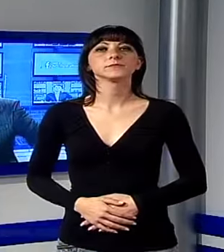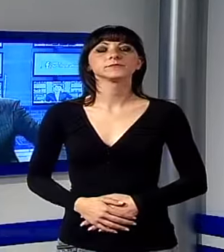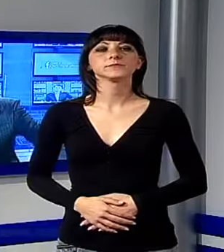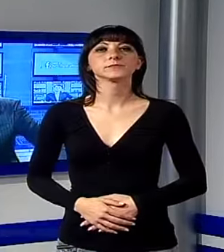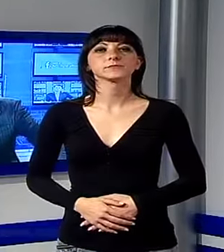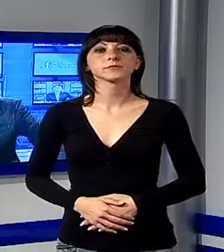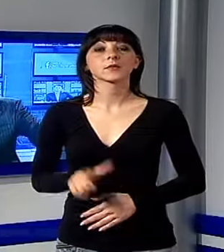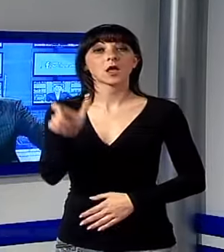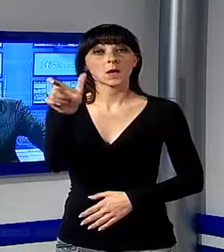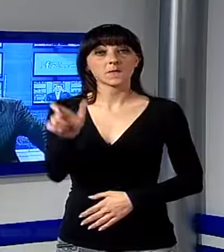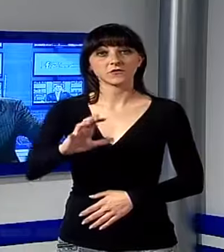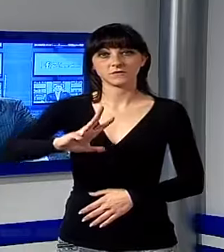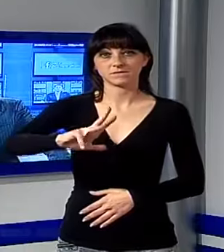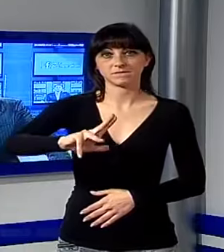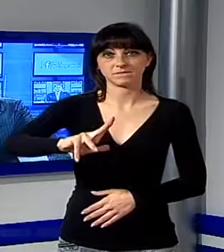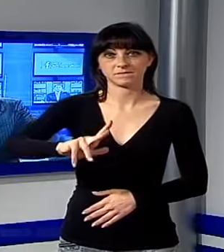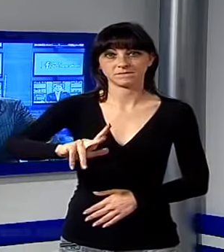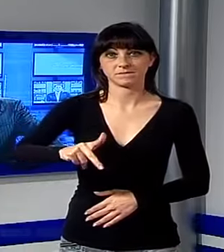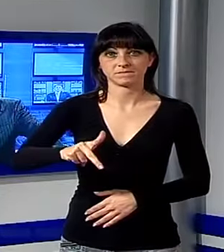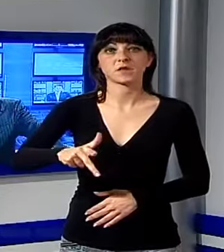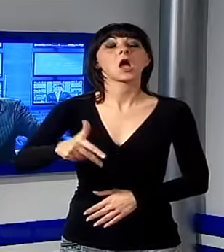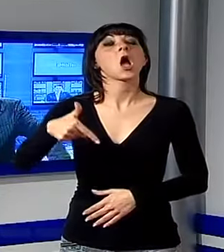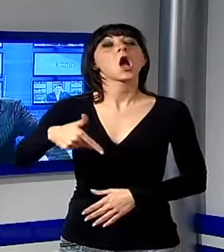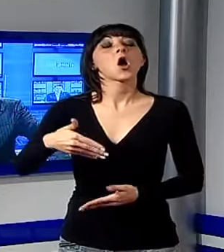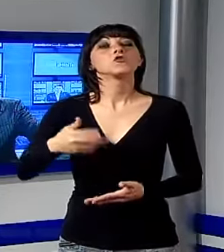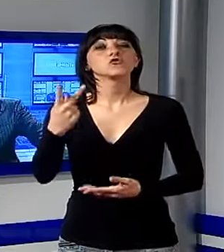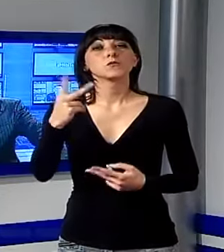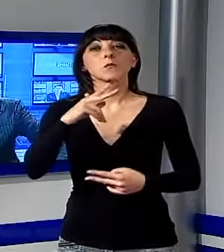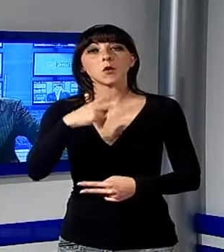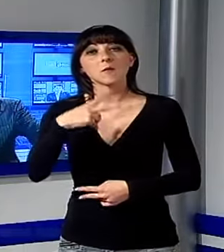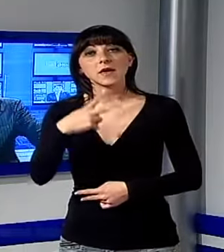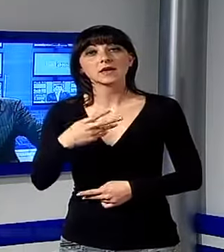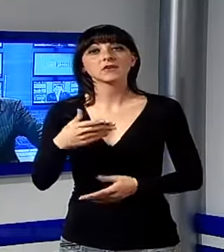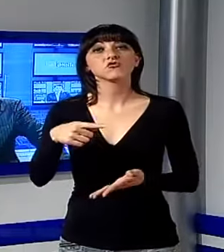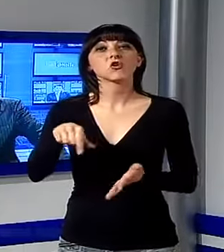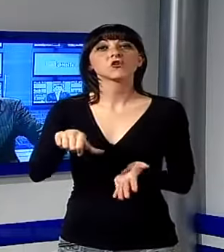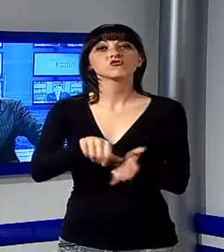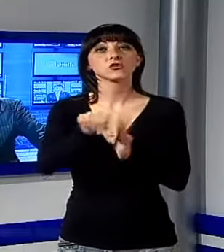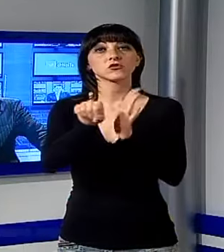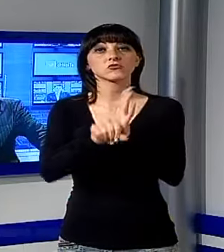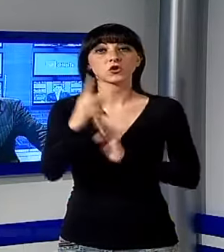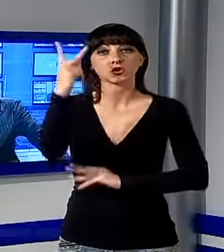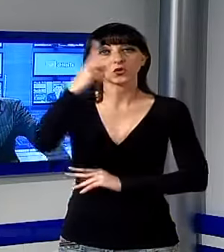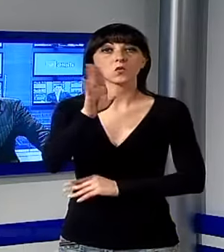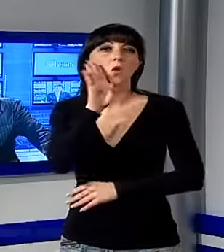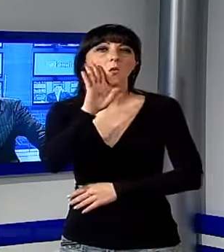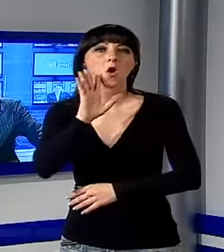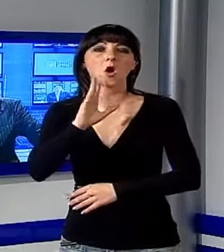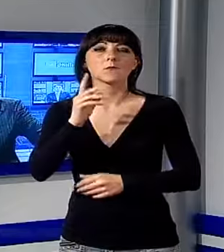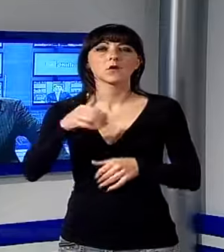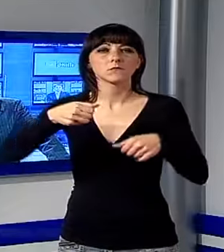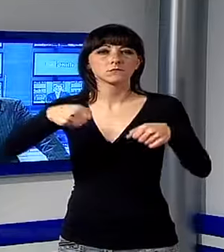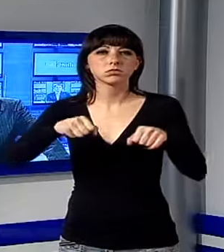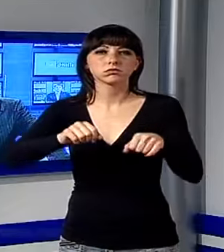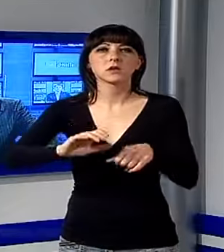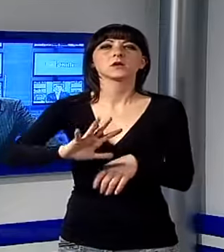Scippatore in azione, questo pomeriggio nel centro storico di Lucca un uomo in sella ad una bicicletta ha strappato la borsa ad una